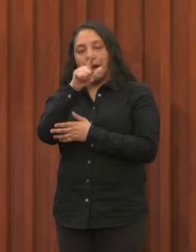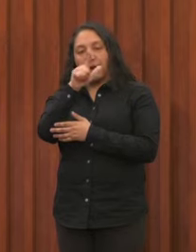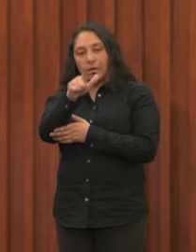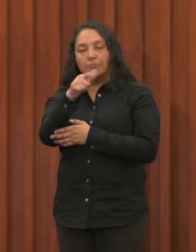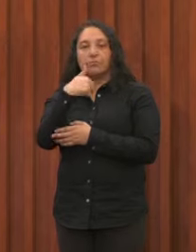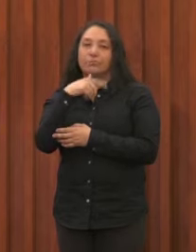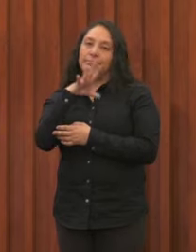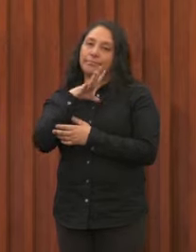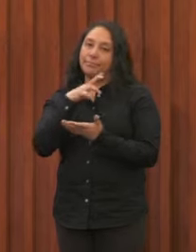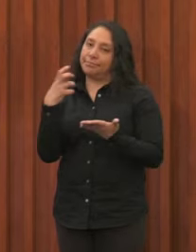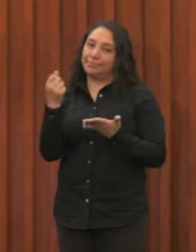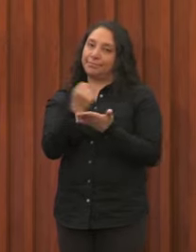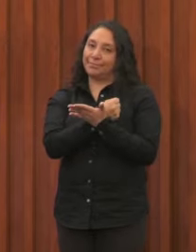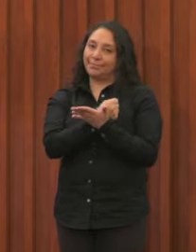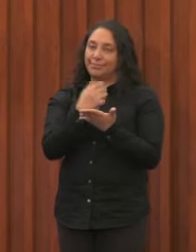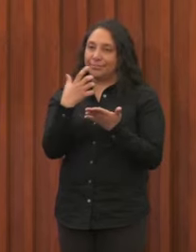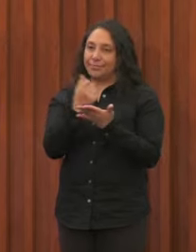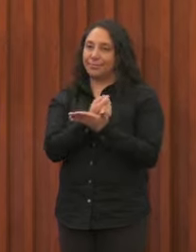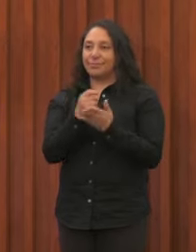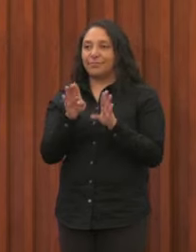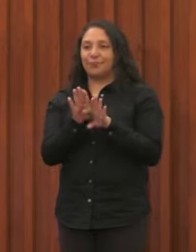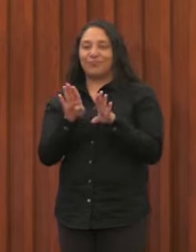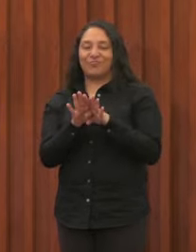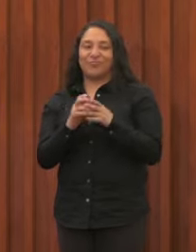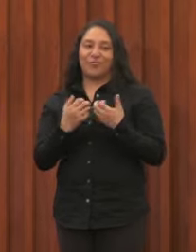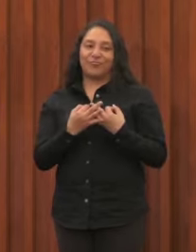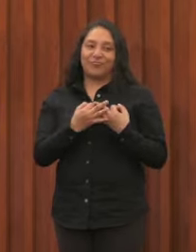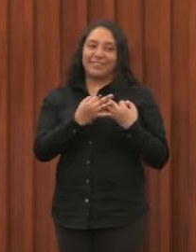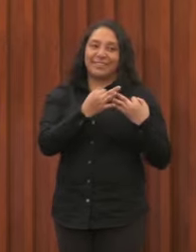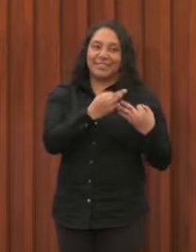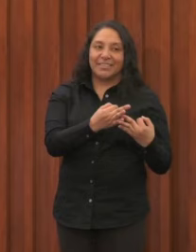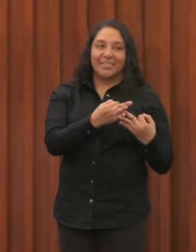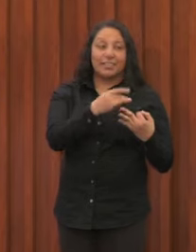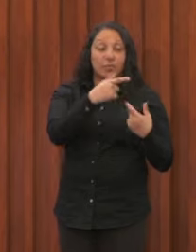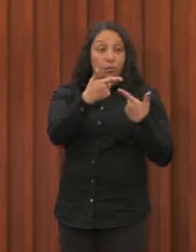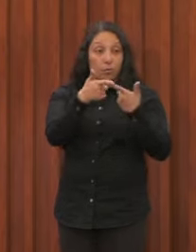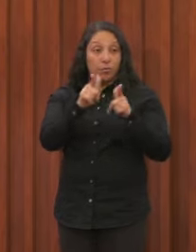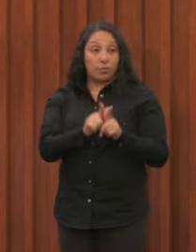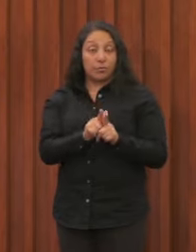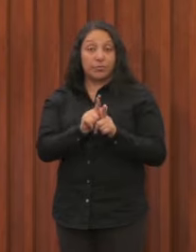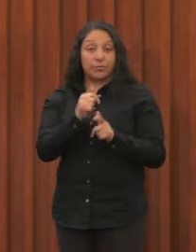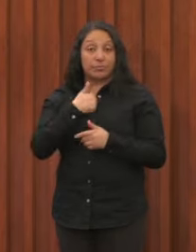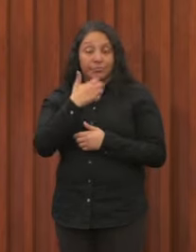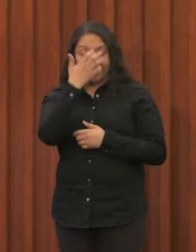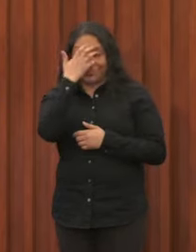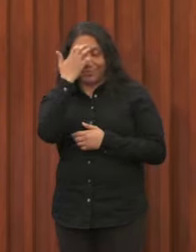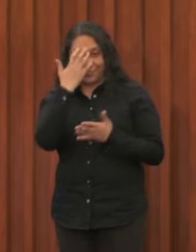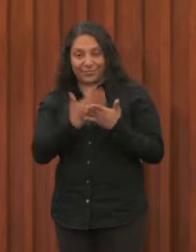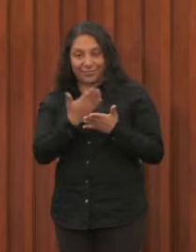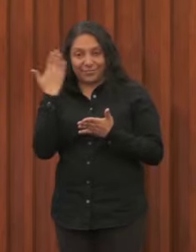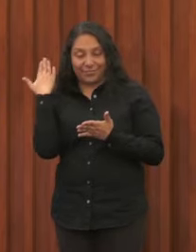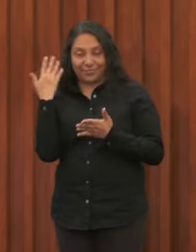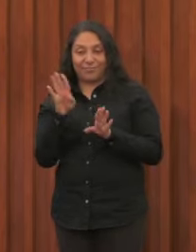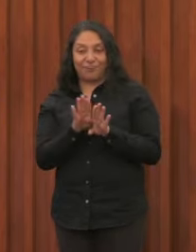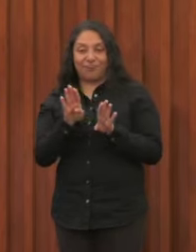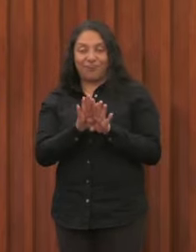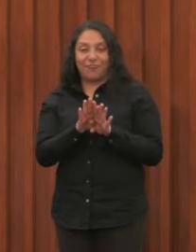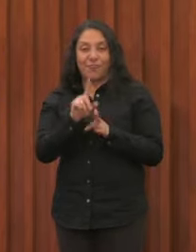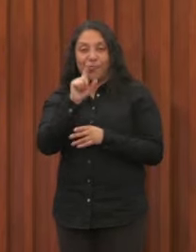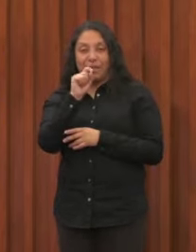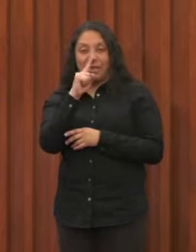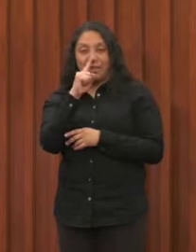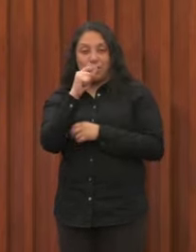me tiene que ganar la parte de que es una organización que conozco pues casi casi en sus